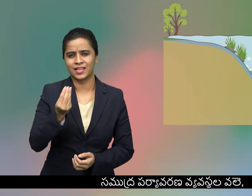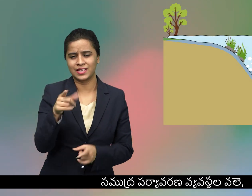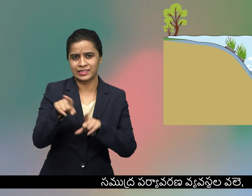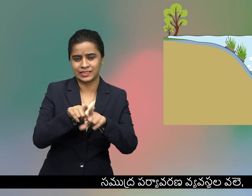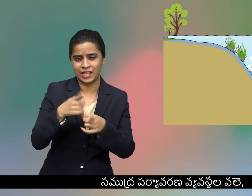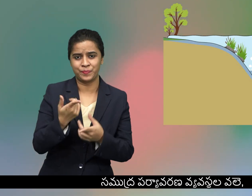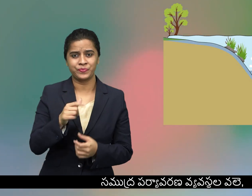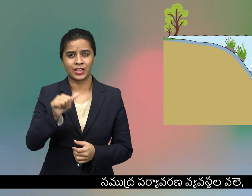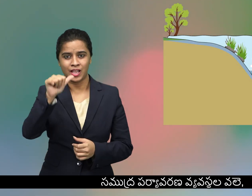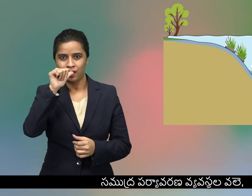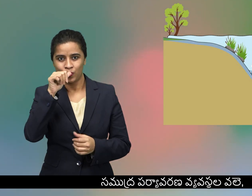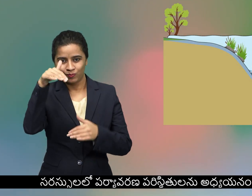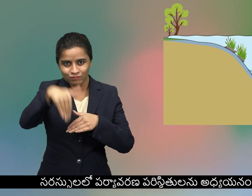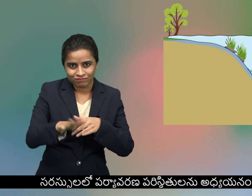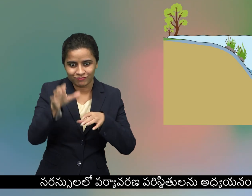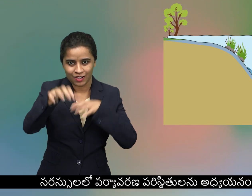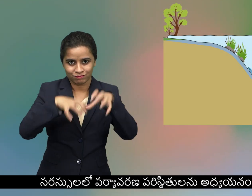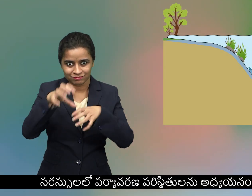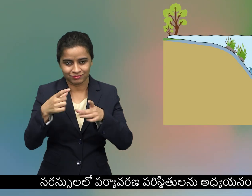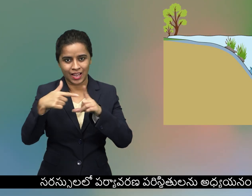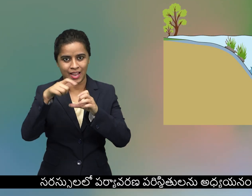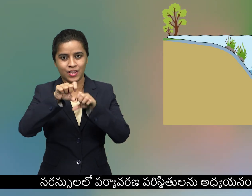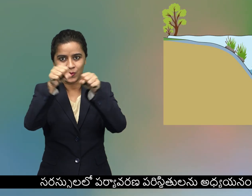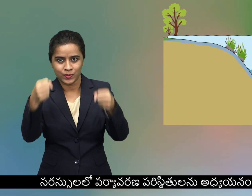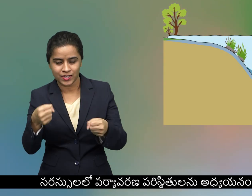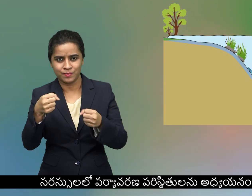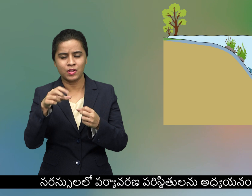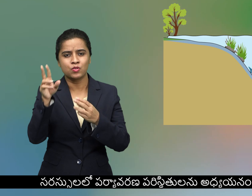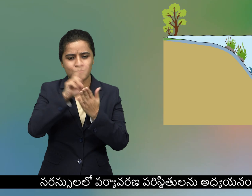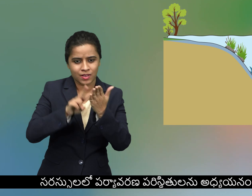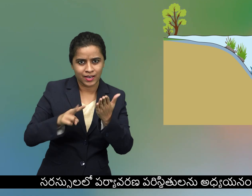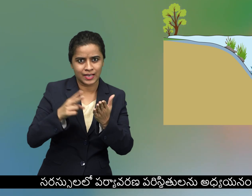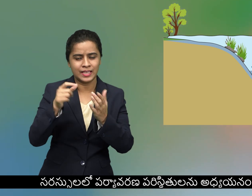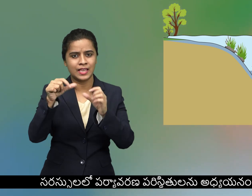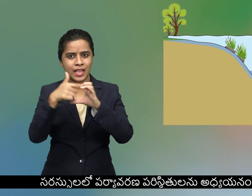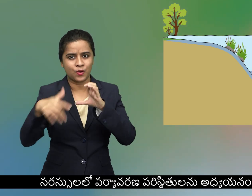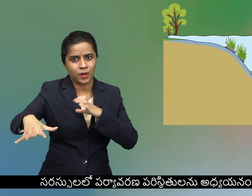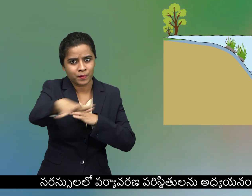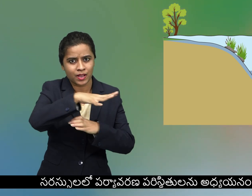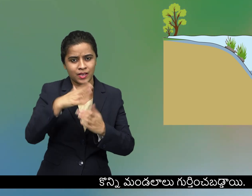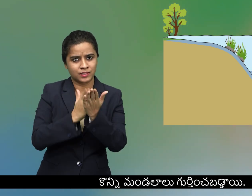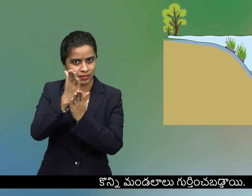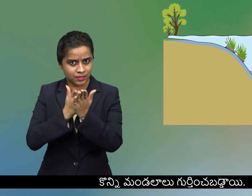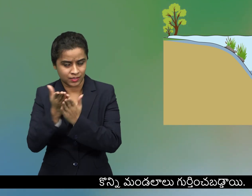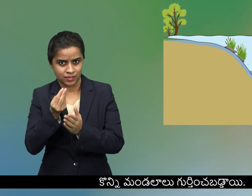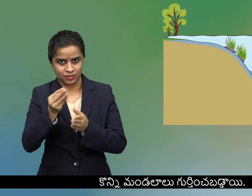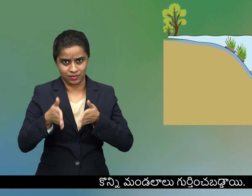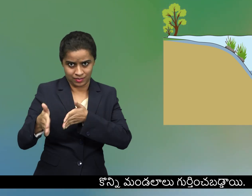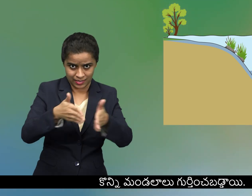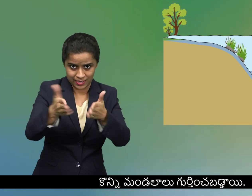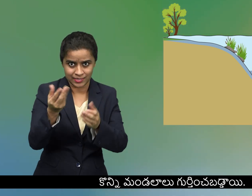సముద్ర పర్యావరణ వ్యవస్థల వలె సరస్సులలో పర్యావరణ పరిస్థితులను అధ్యయనం చేయడానికి కొన్ని